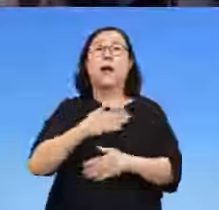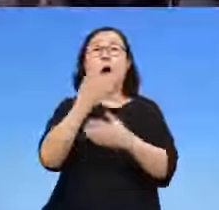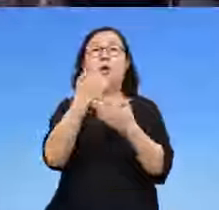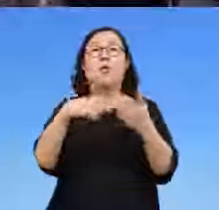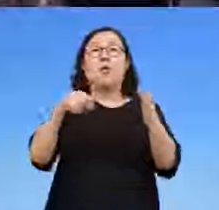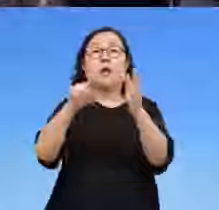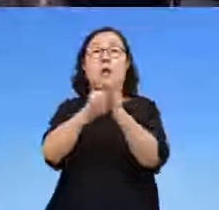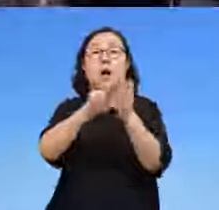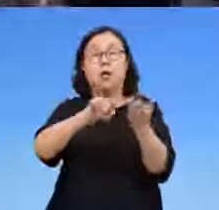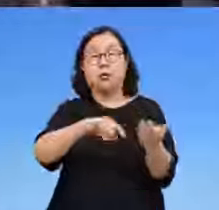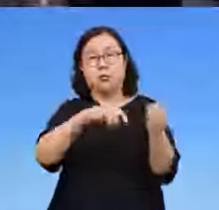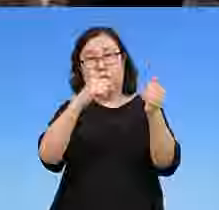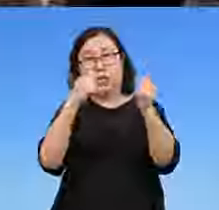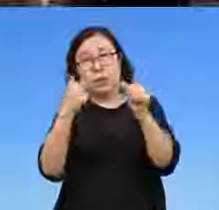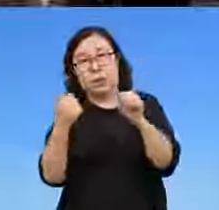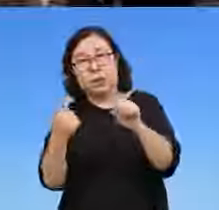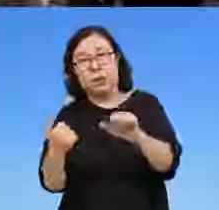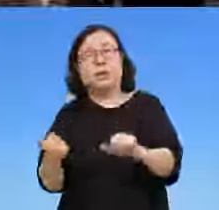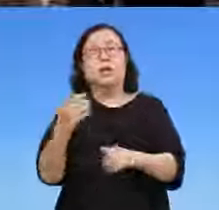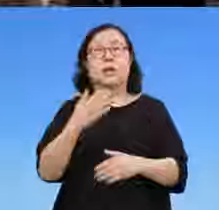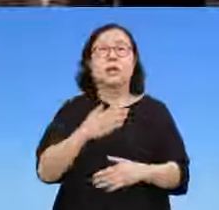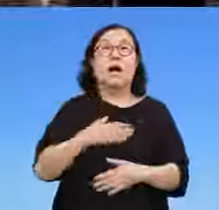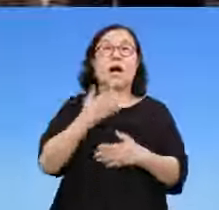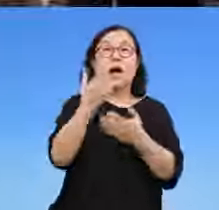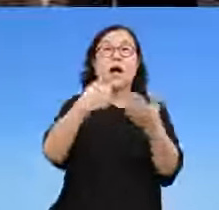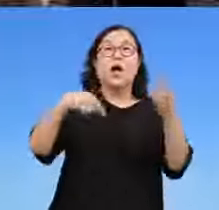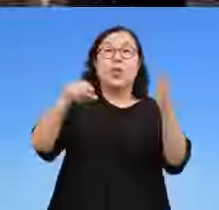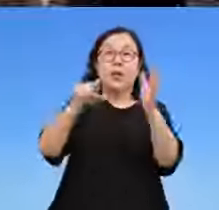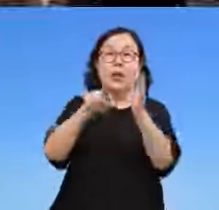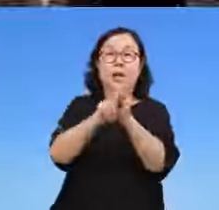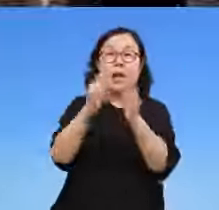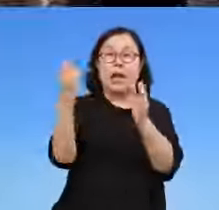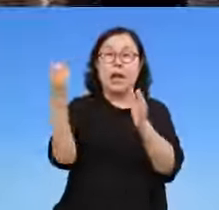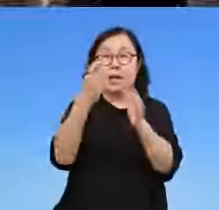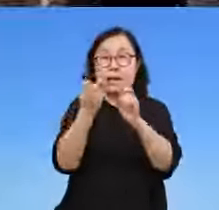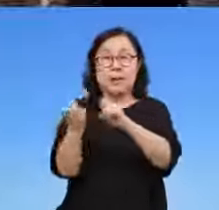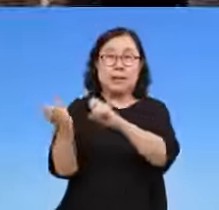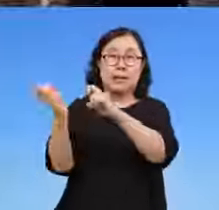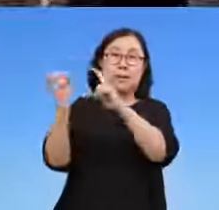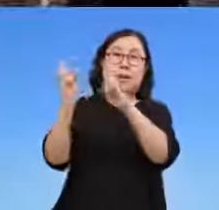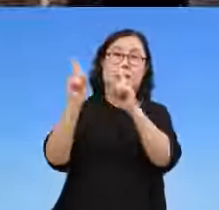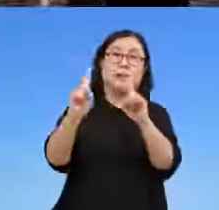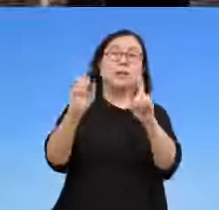날 위해 죽으신, 날 위해 다시 사신